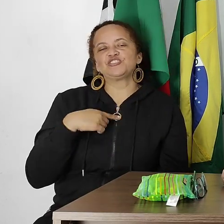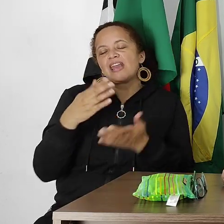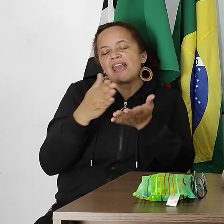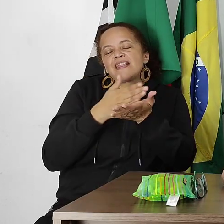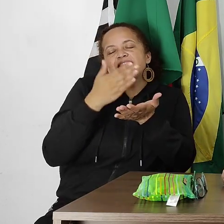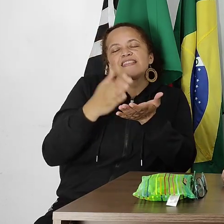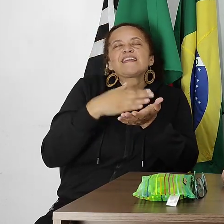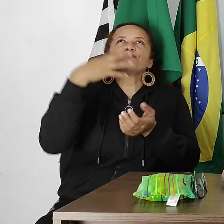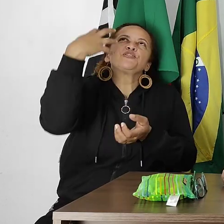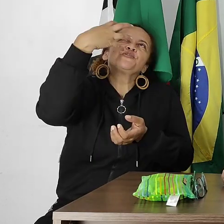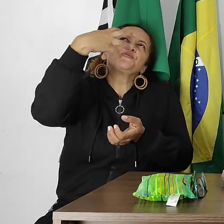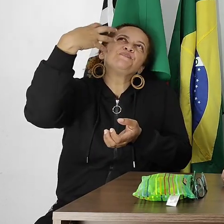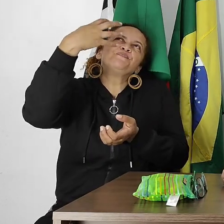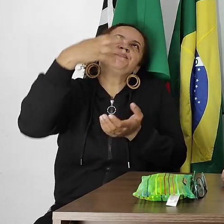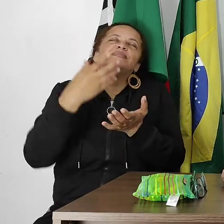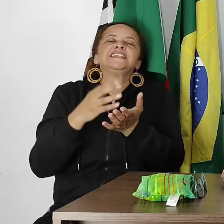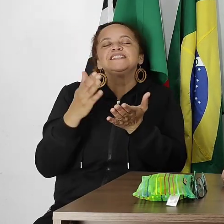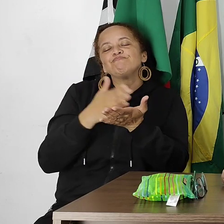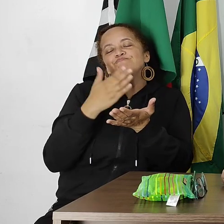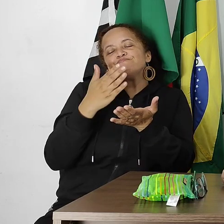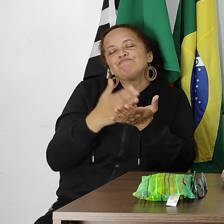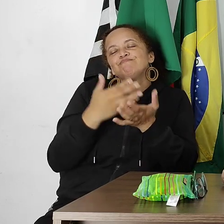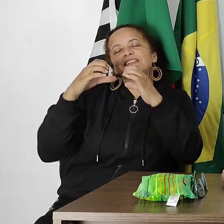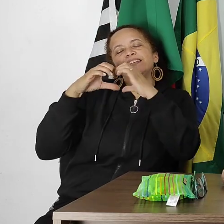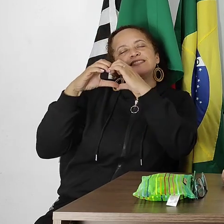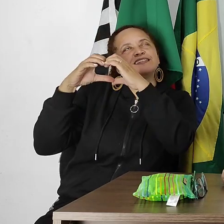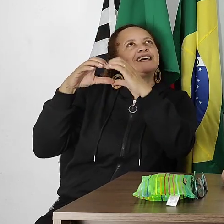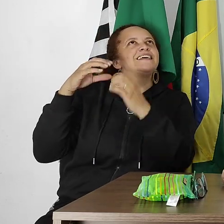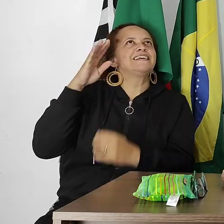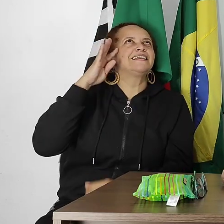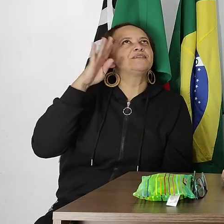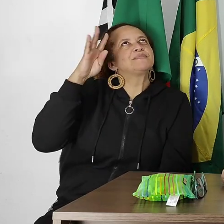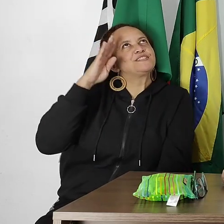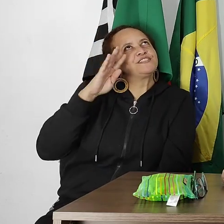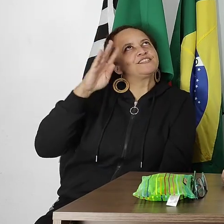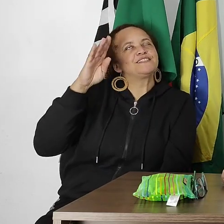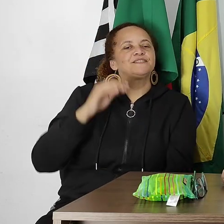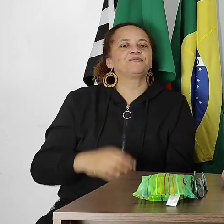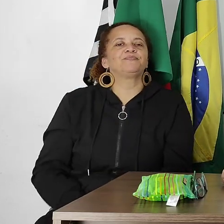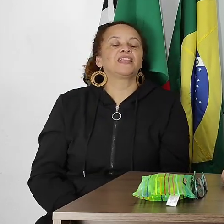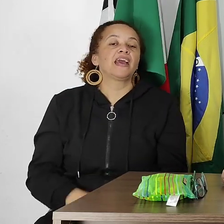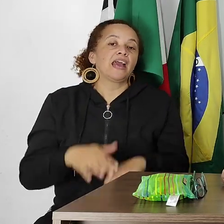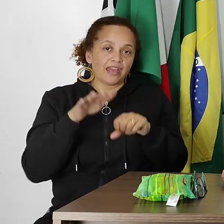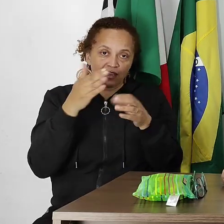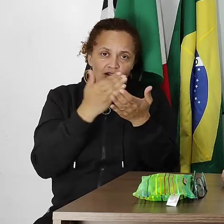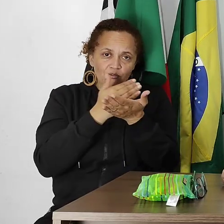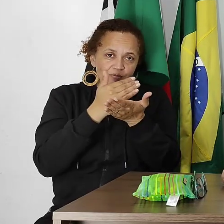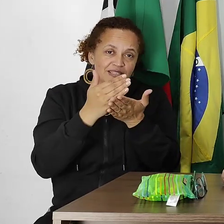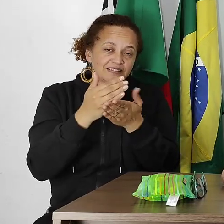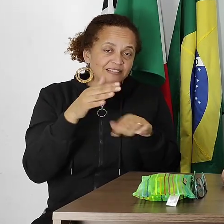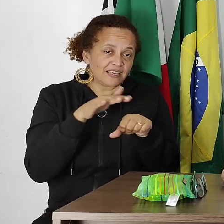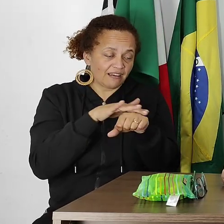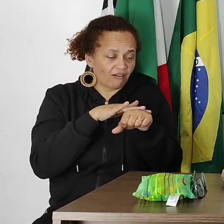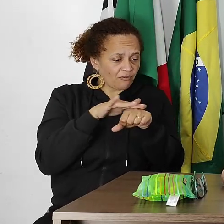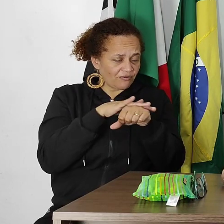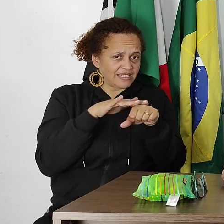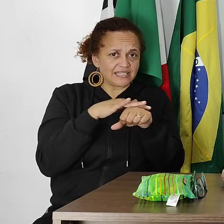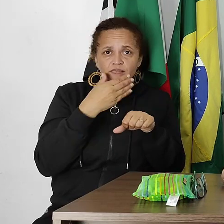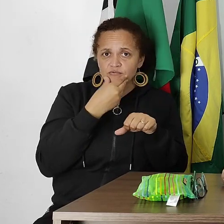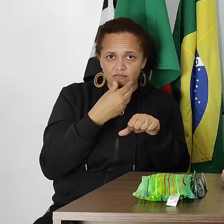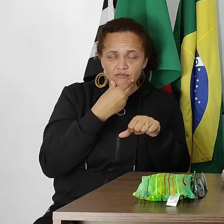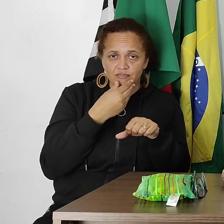Vivia viajando nos romances. Enfim, e aí a gente começou, né, a conversar e teve um dia que eu falei assim, você